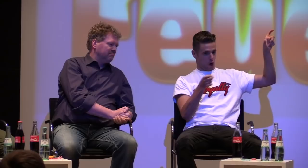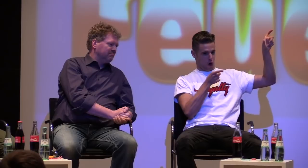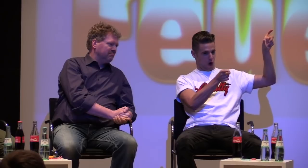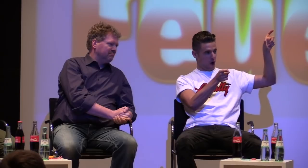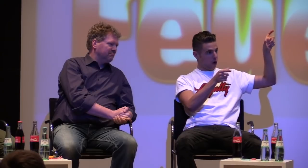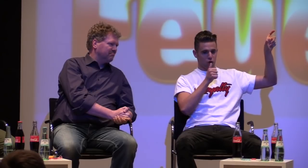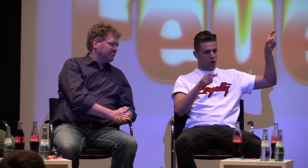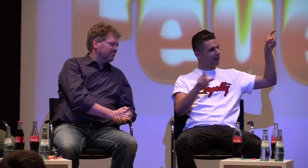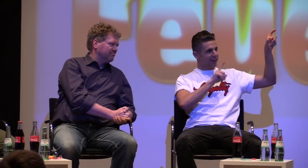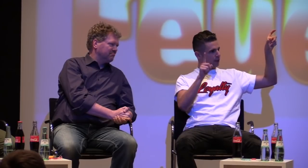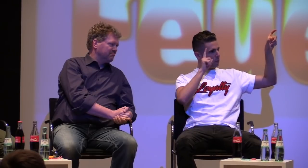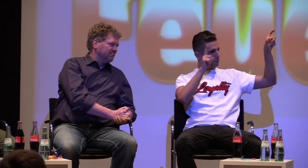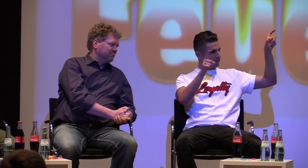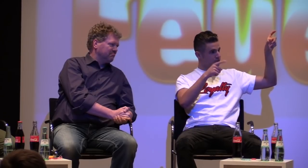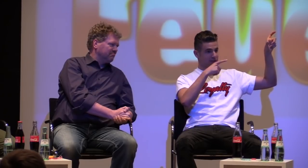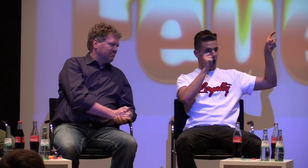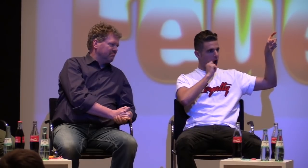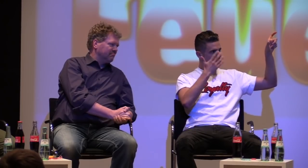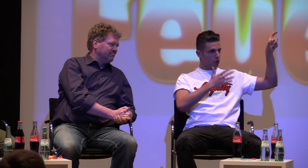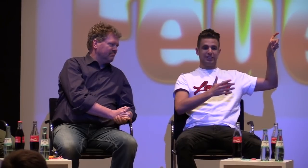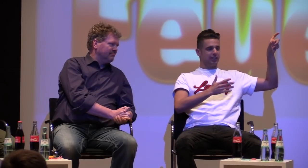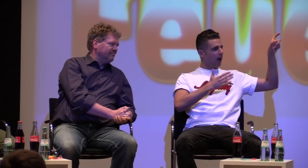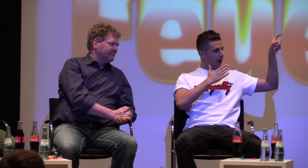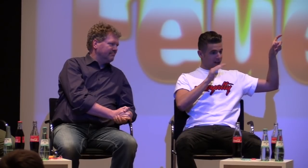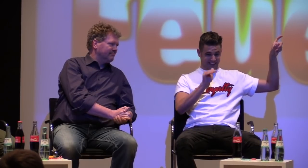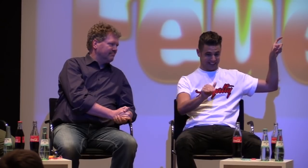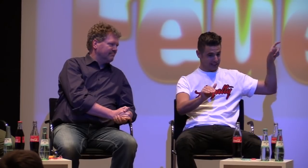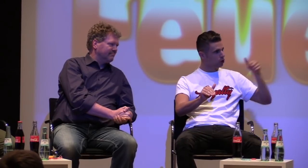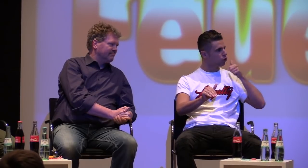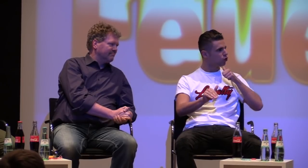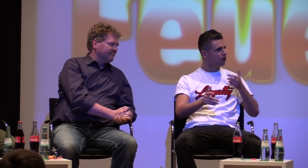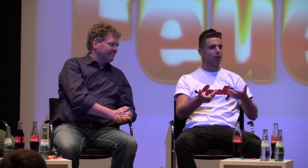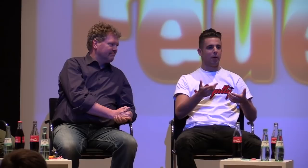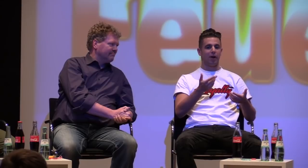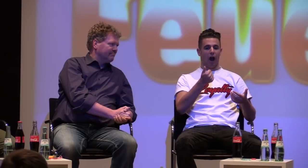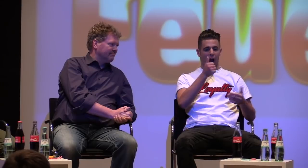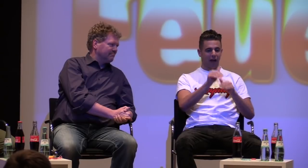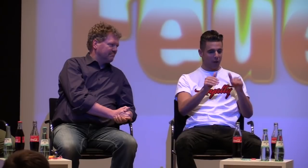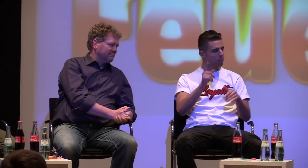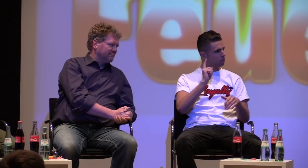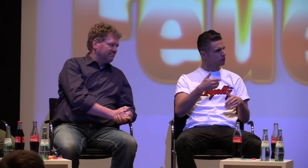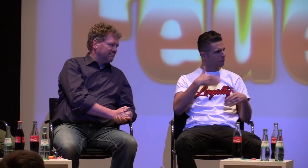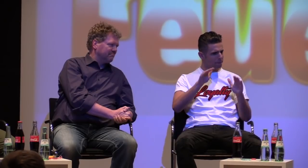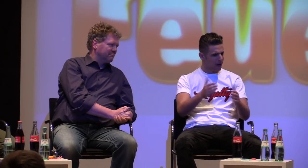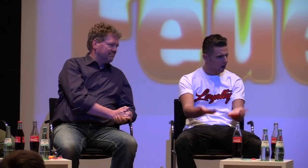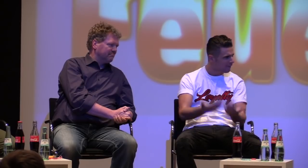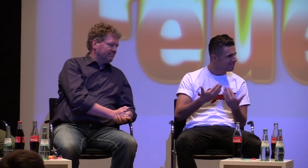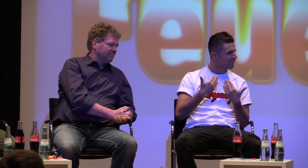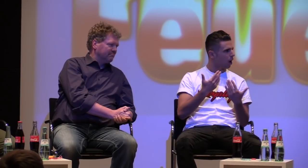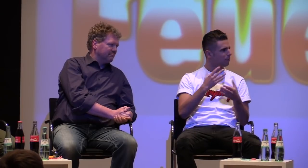Jetzt wird halt von alt und jung geredet und dass so eine Lücke dann entsteht. Das ist den jungen Leuten